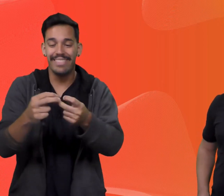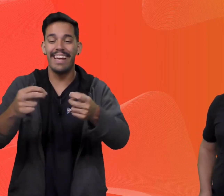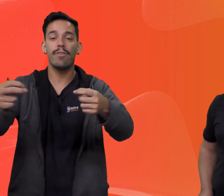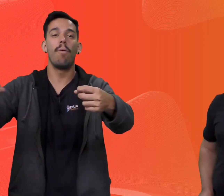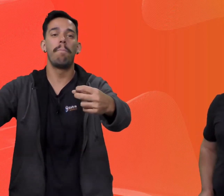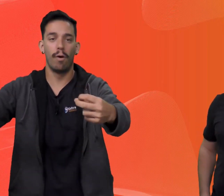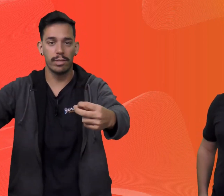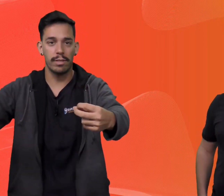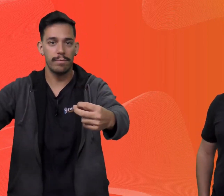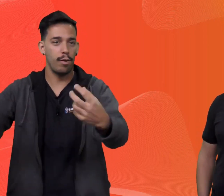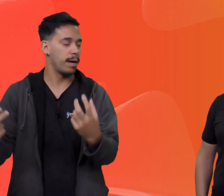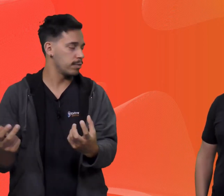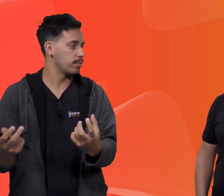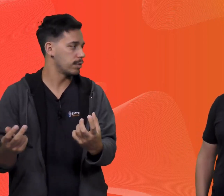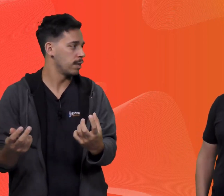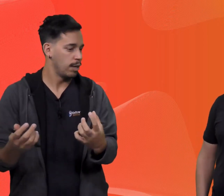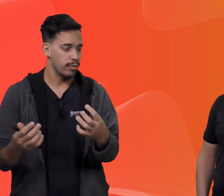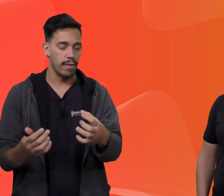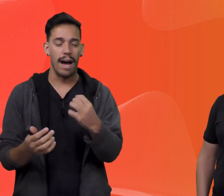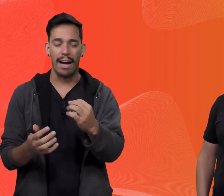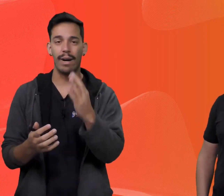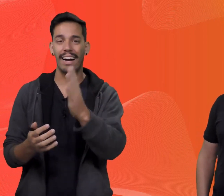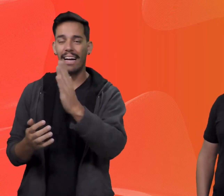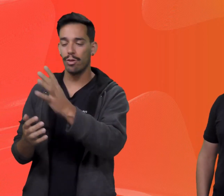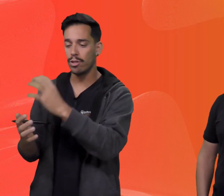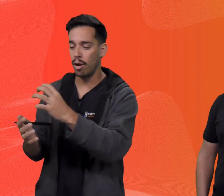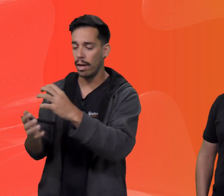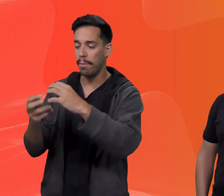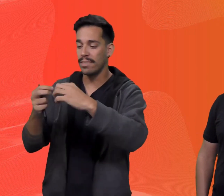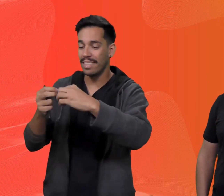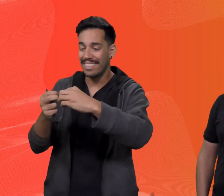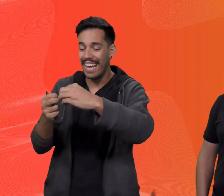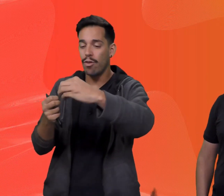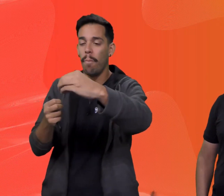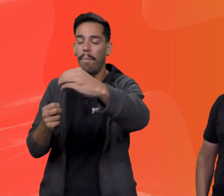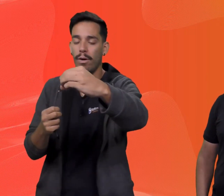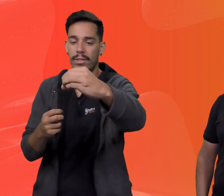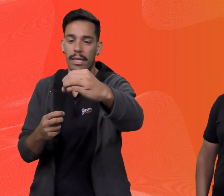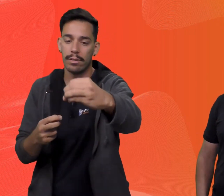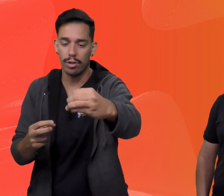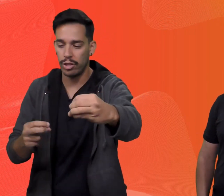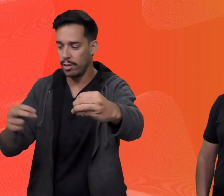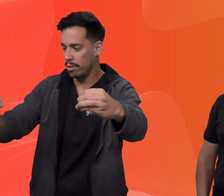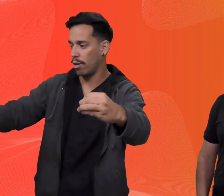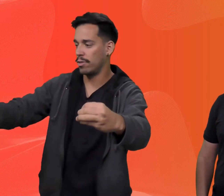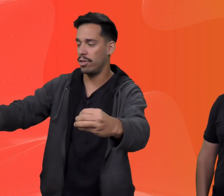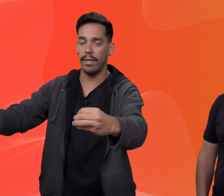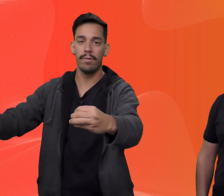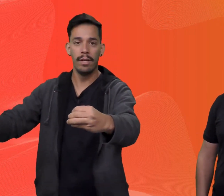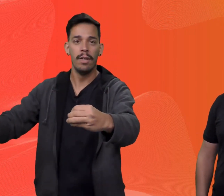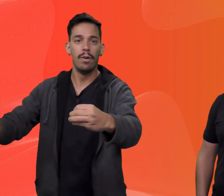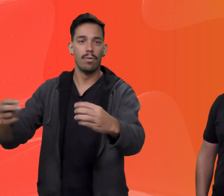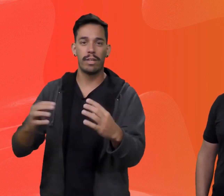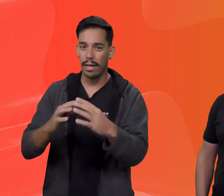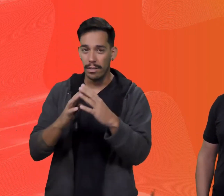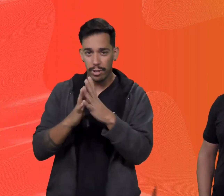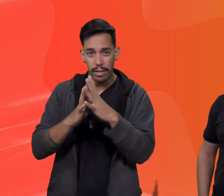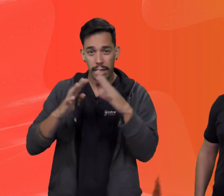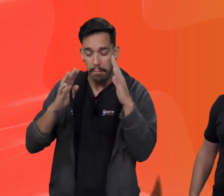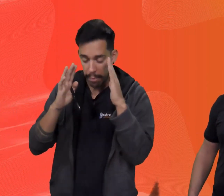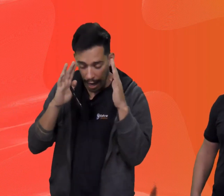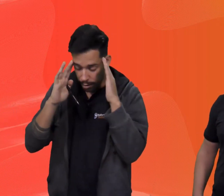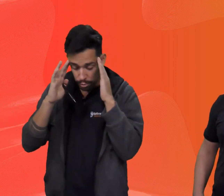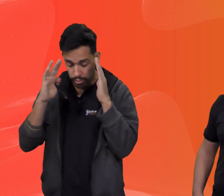ser decomposta, formada 2. Eu tenho a água, H2O, ela pode ser decomposta em hidrogênio e oxigênio. O